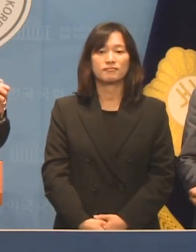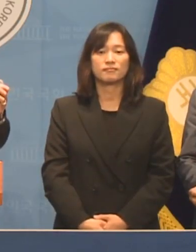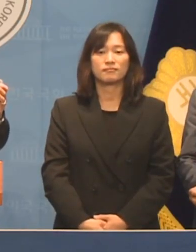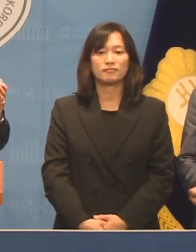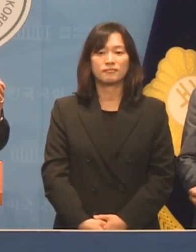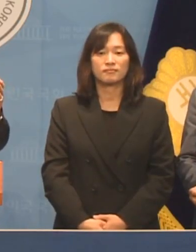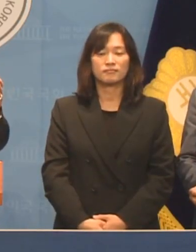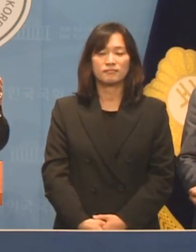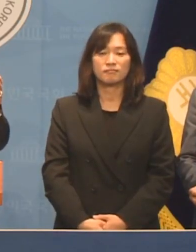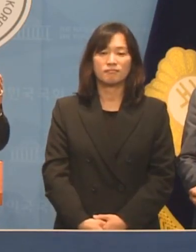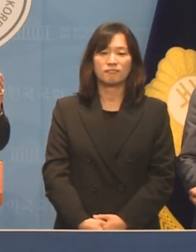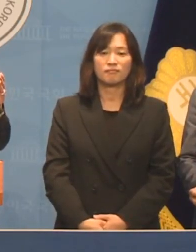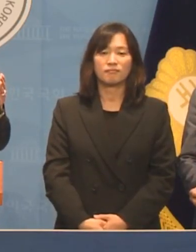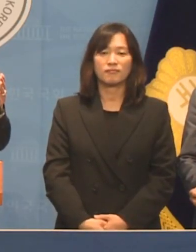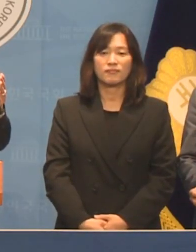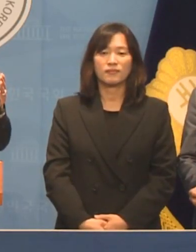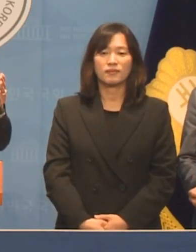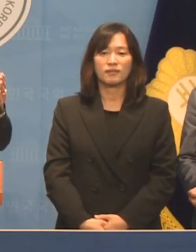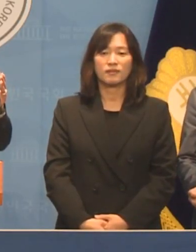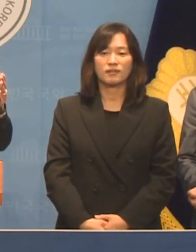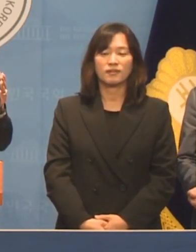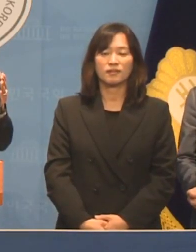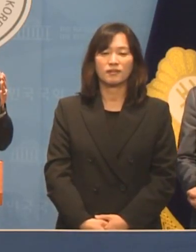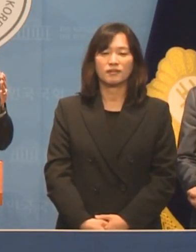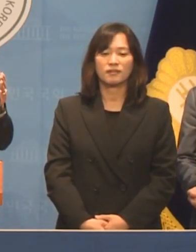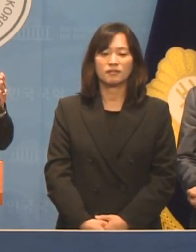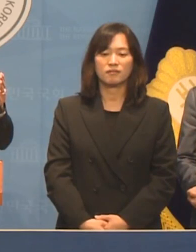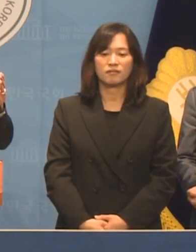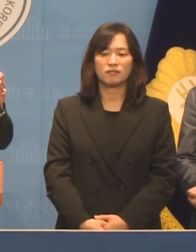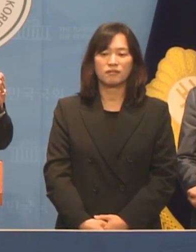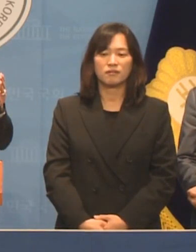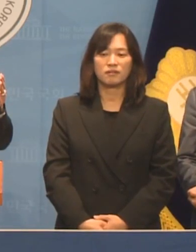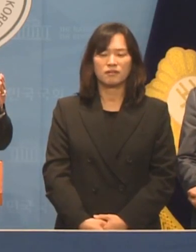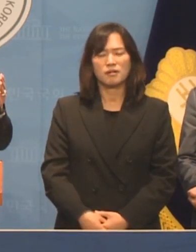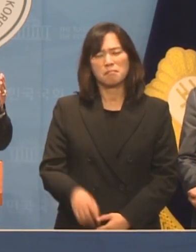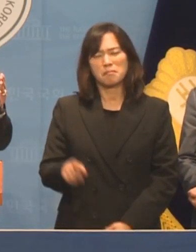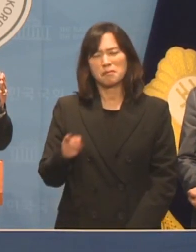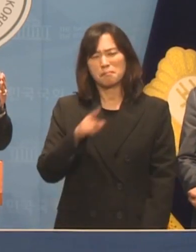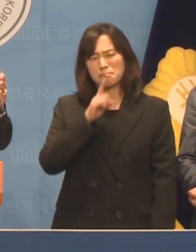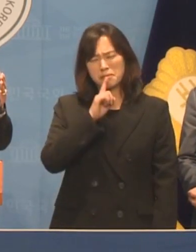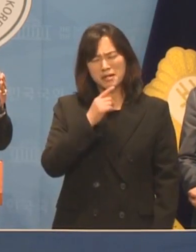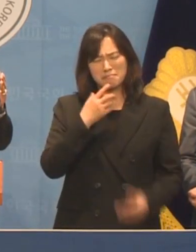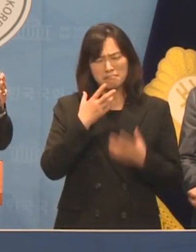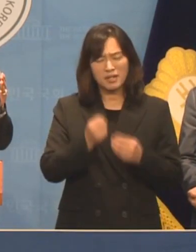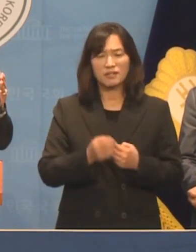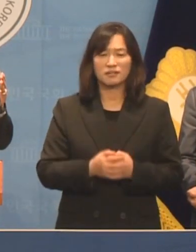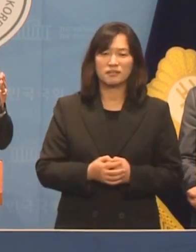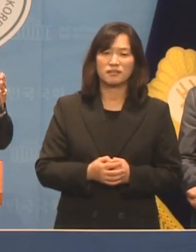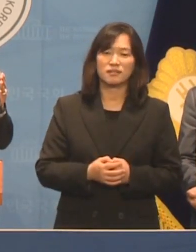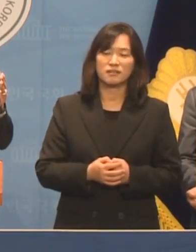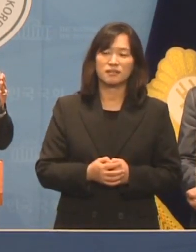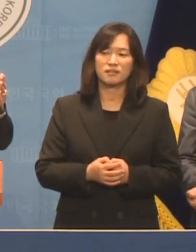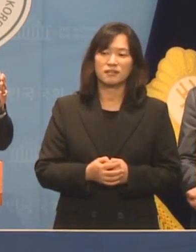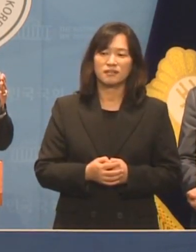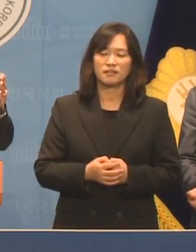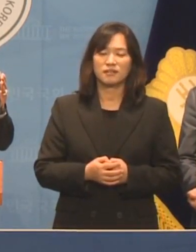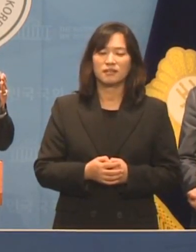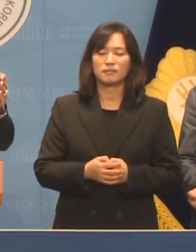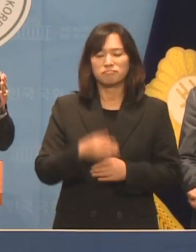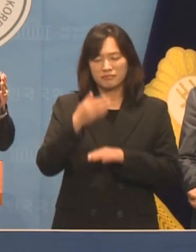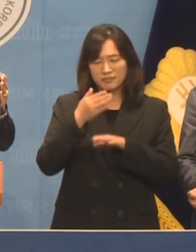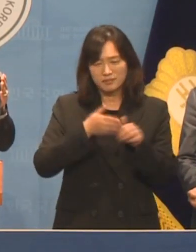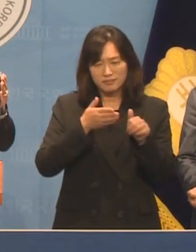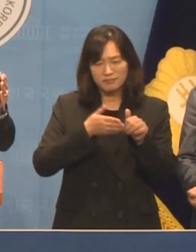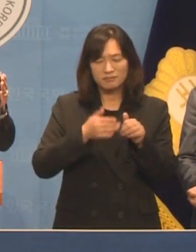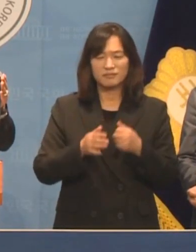김영선이 좀 해줘라 그랬는데 예. 뭐 이렇게 말이 많네. 하여튼 또 부탁드리겠습니다. 하여튼 내가